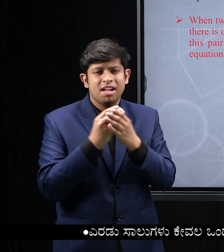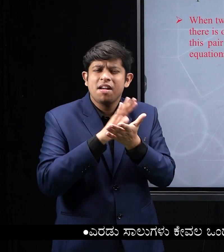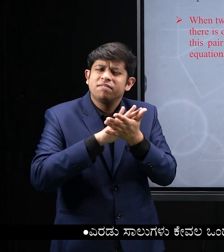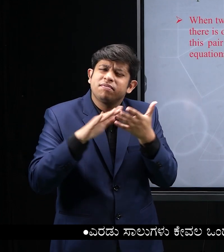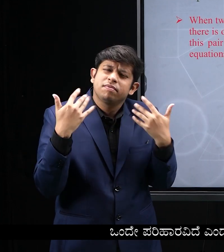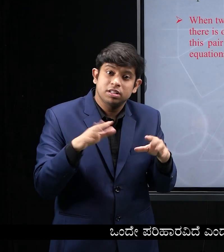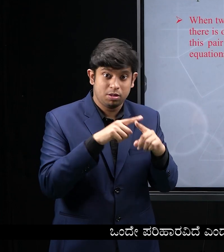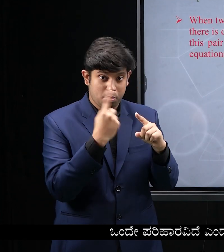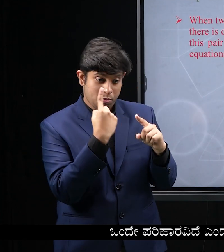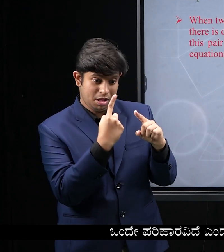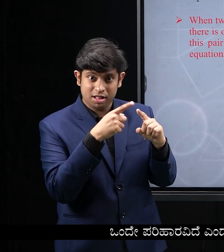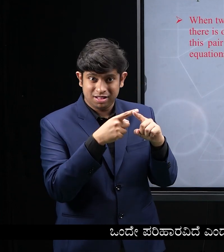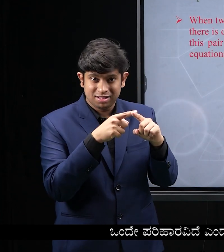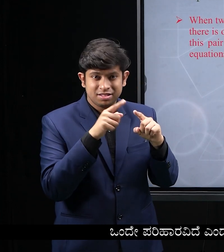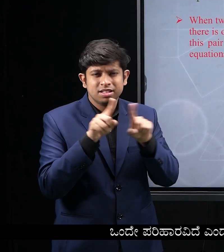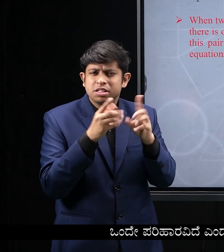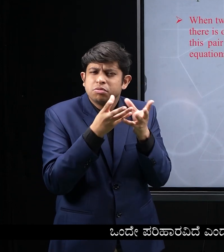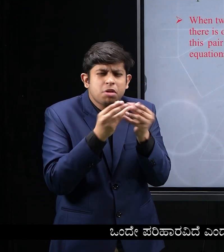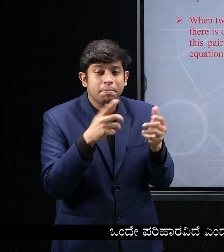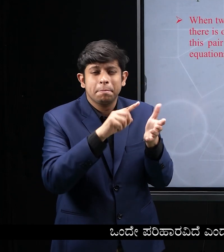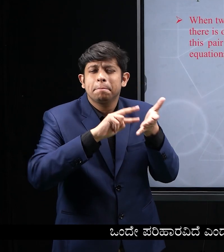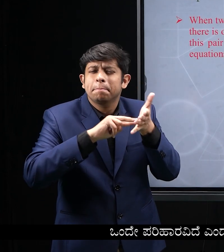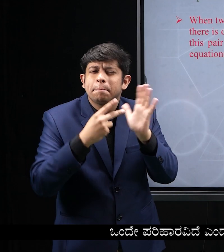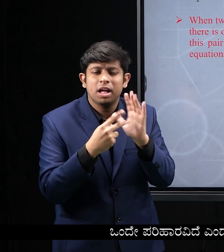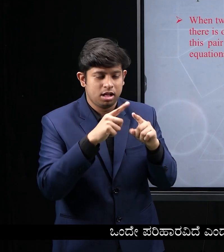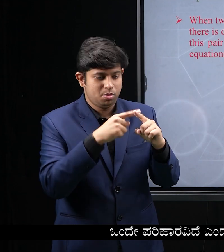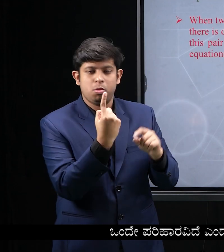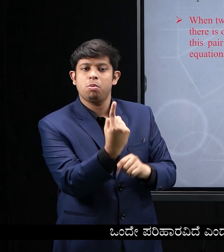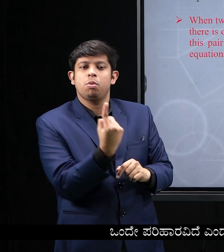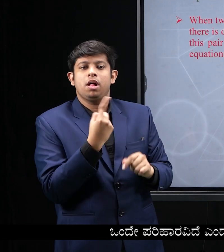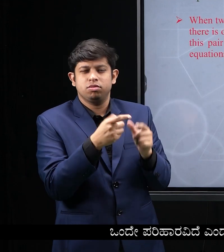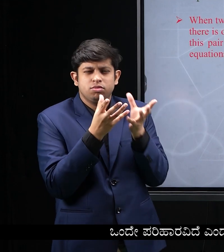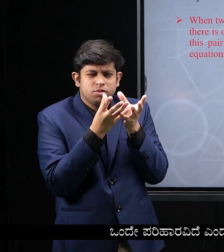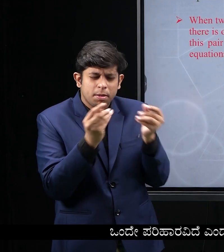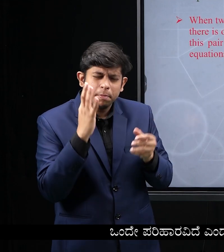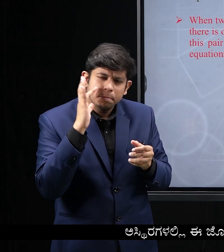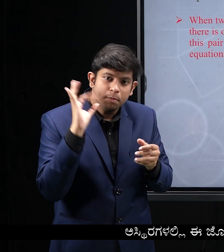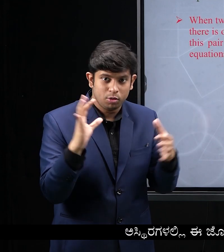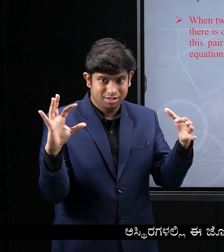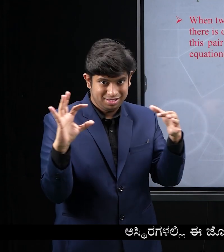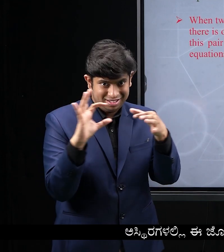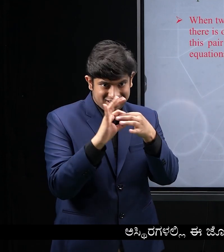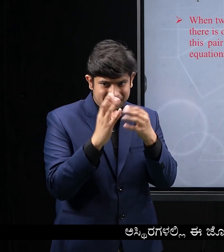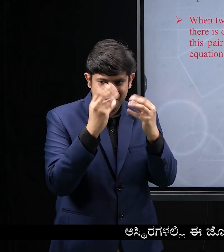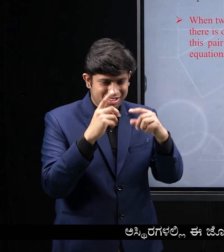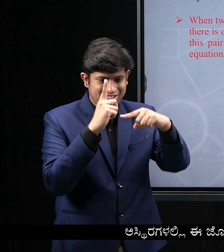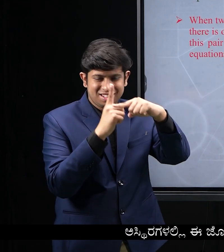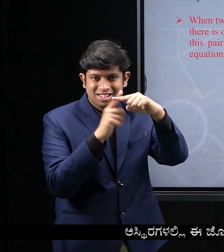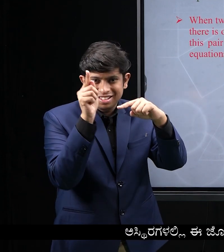ಮತ್ತು ಒಂದೇ ಪರಿಹಾರವಿದೆ ಎಂದು ನಾವು ತೀರ್ಮಾನಿಸುತ್ತೇವೆ. ಇದರರ್ಥ 2 ಅಸ್ಥಿರಗಳಲ್ಲಿ ಈ ಜೋಡಿ ರೇಖೀಯ